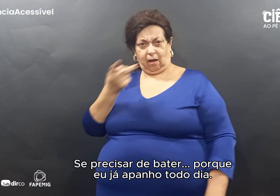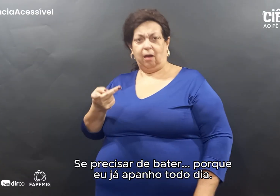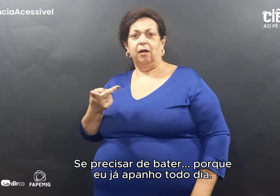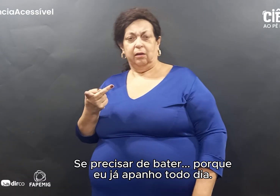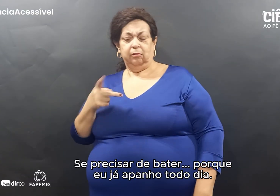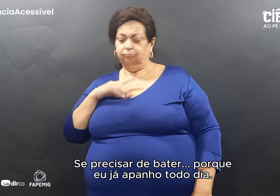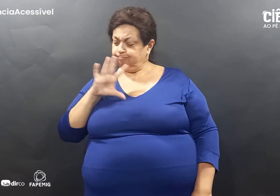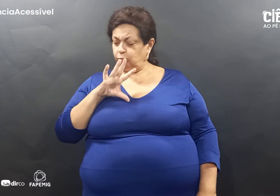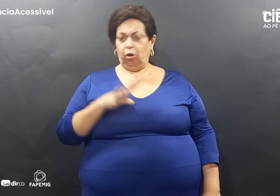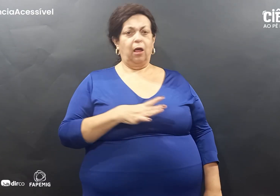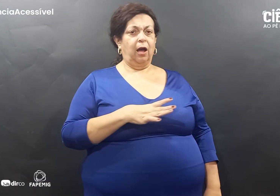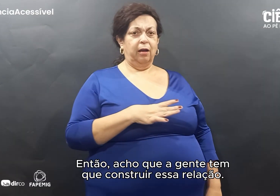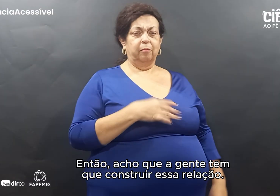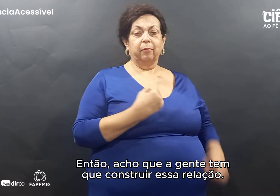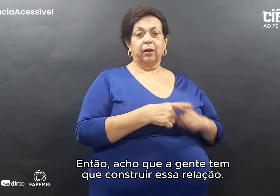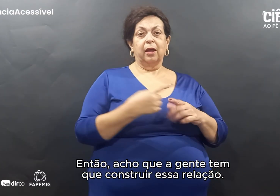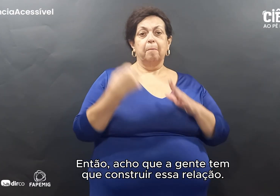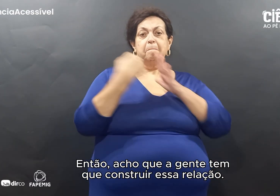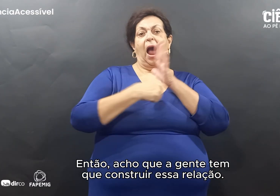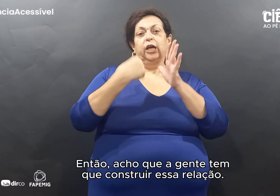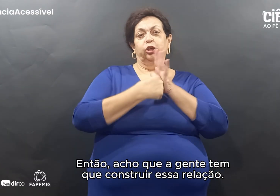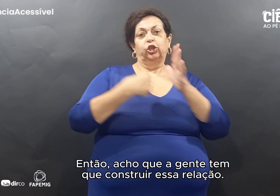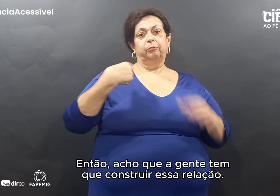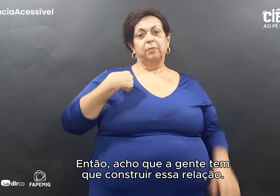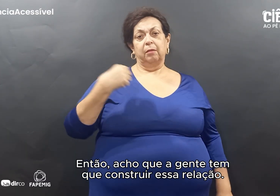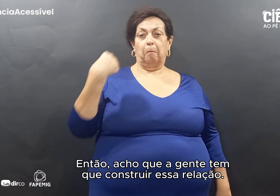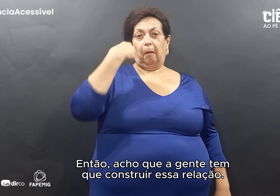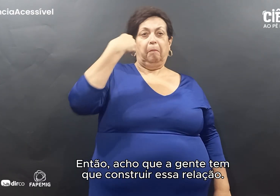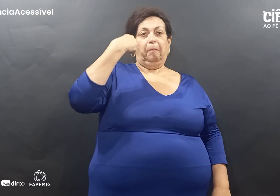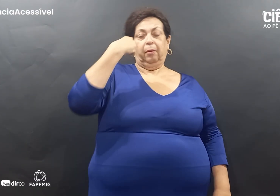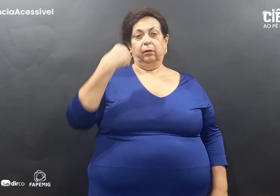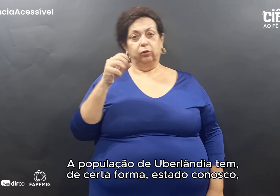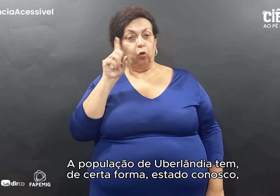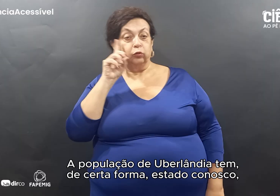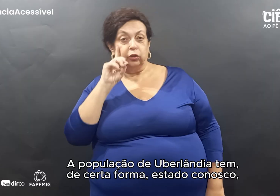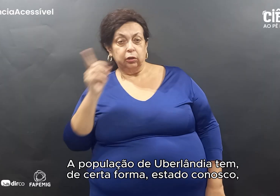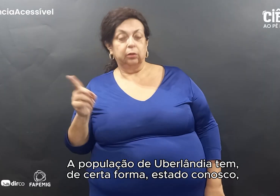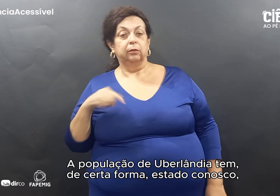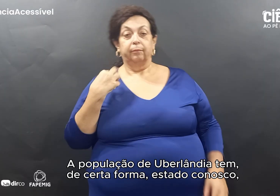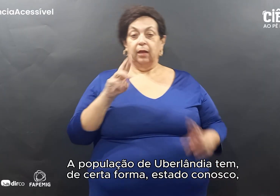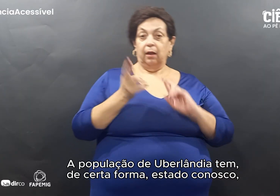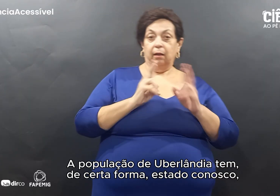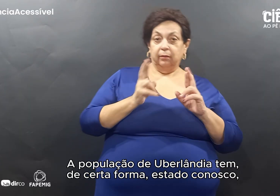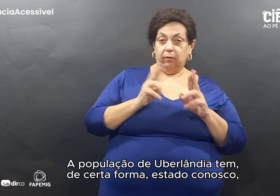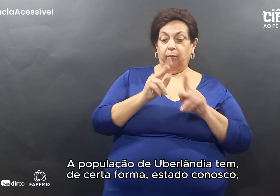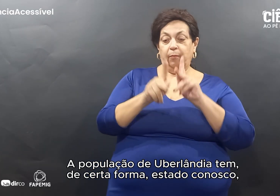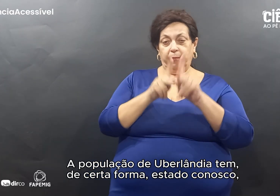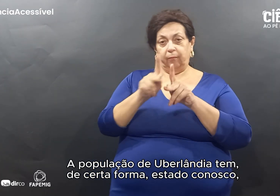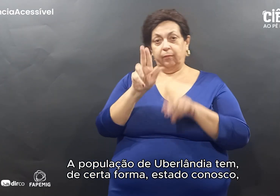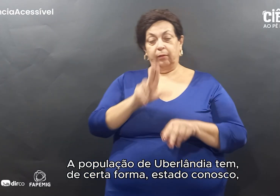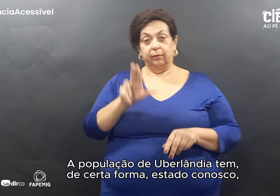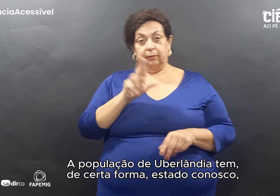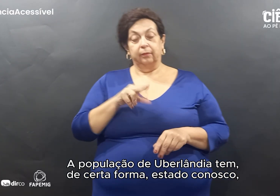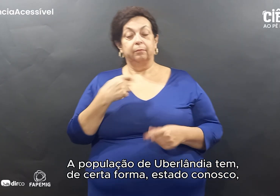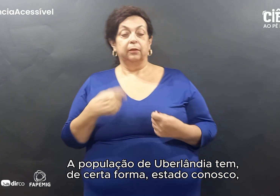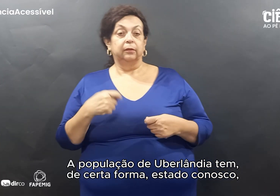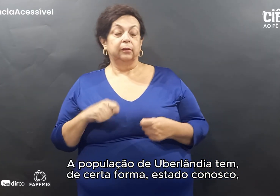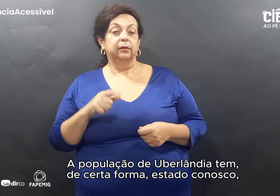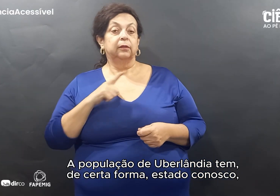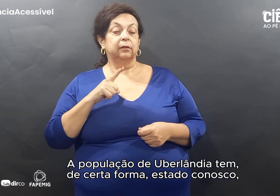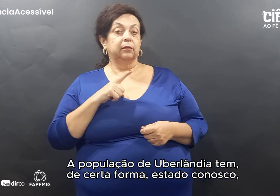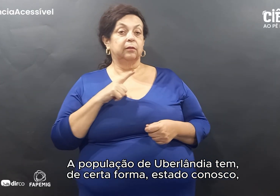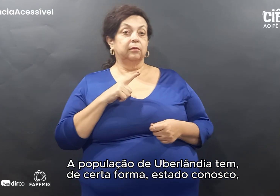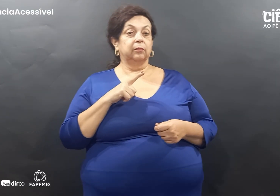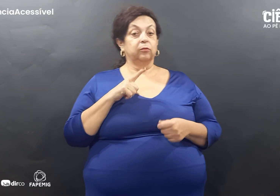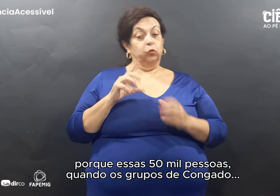eu já ponho todo dia. Então acho que a gente tem que construir essa relação. A população de Uberlândia, ela tem de certa forma